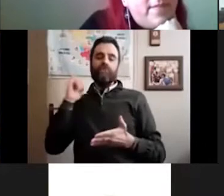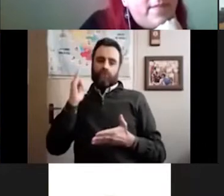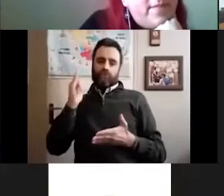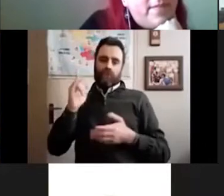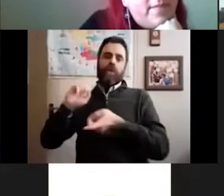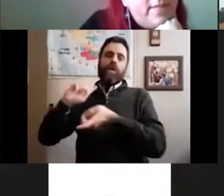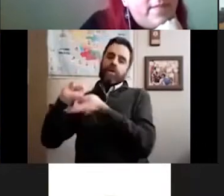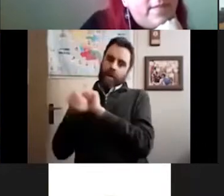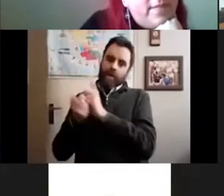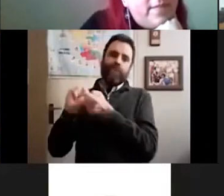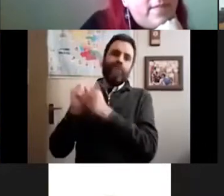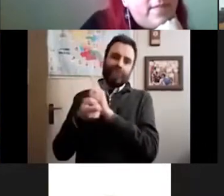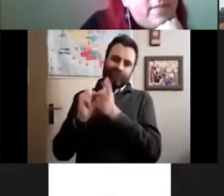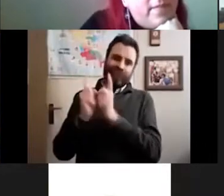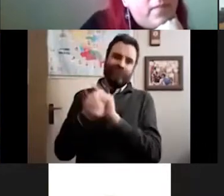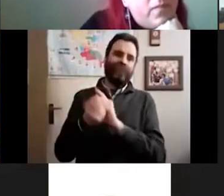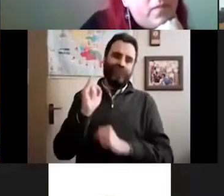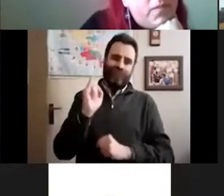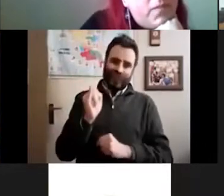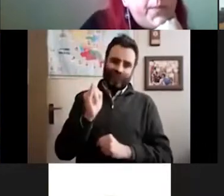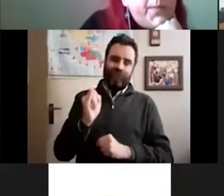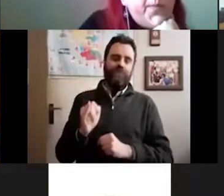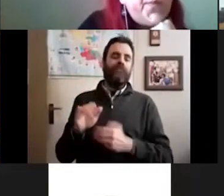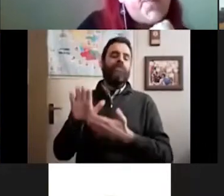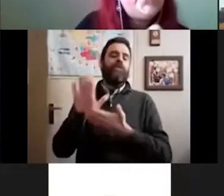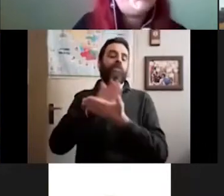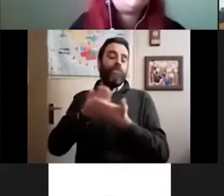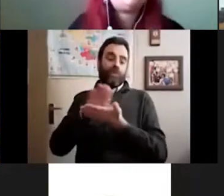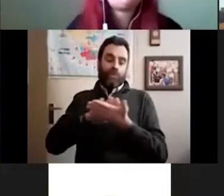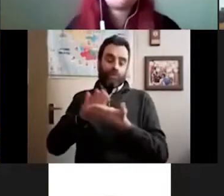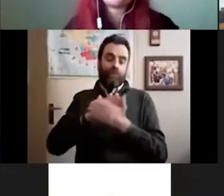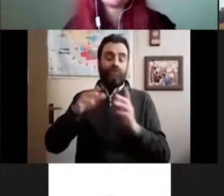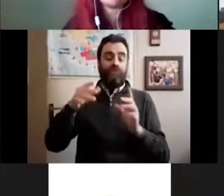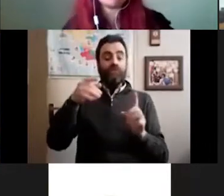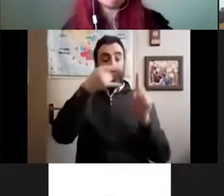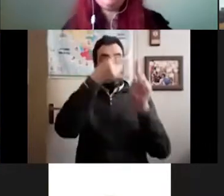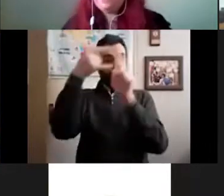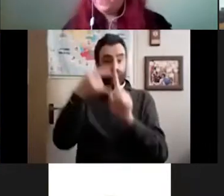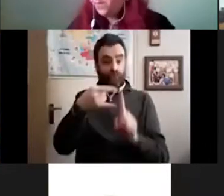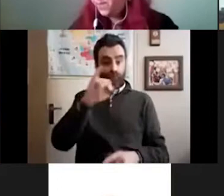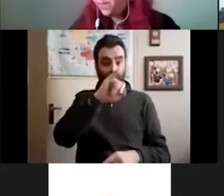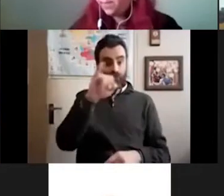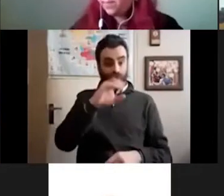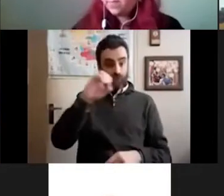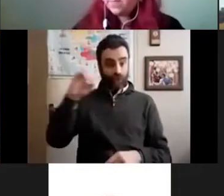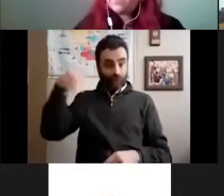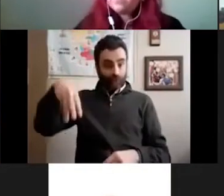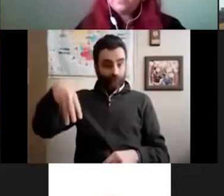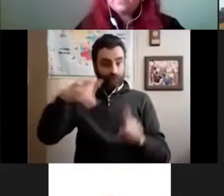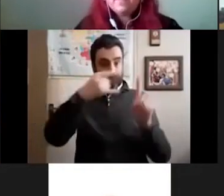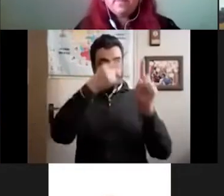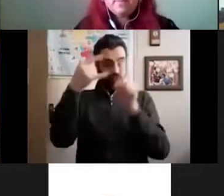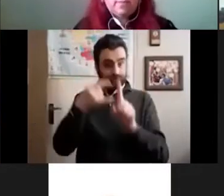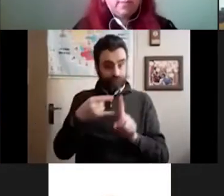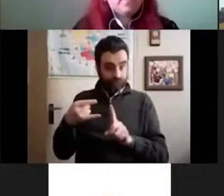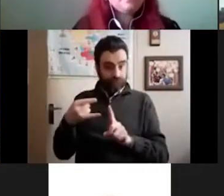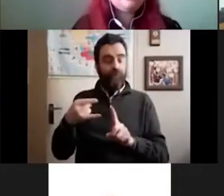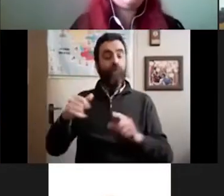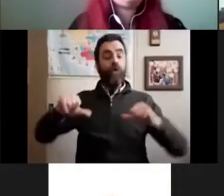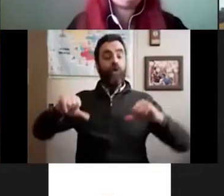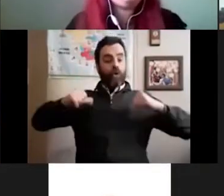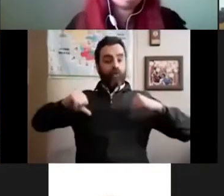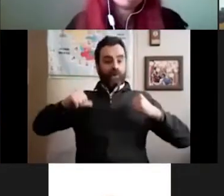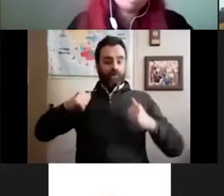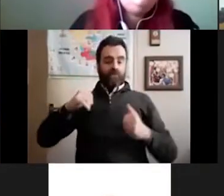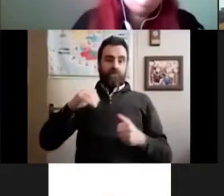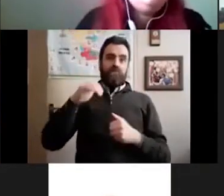¿bien? Antes, sí, igual tuvimos que hacer algunos cambios, sí. Por ejemplo, por Zoom,